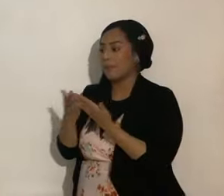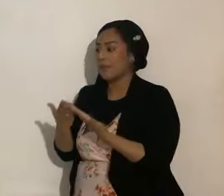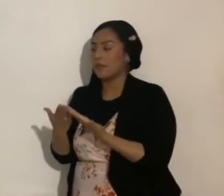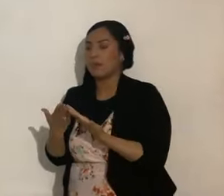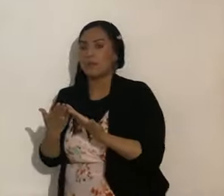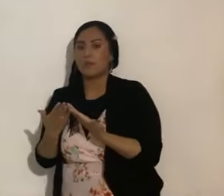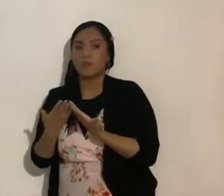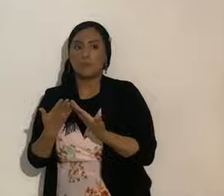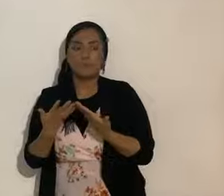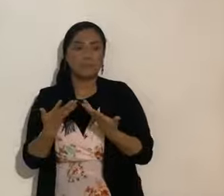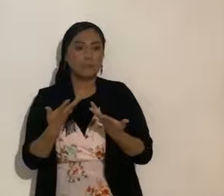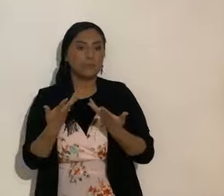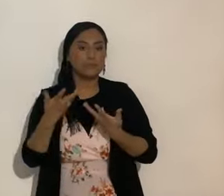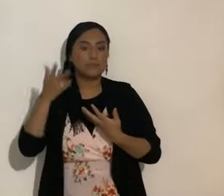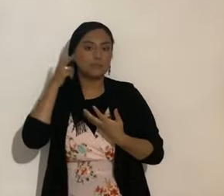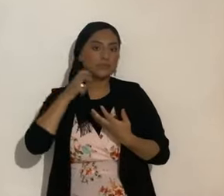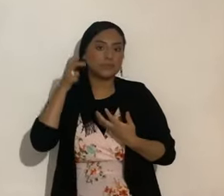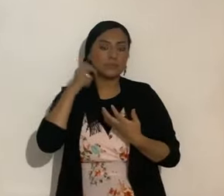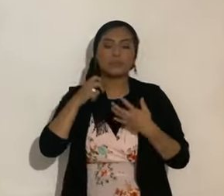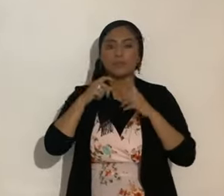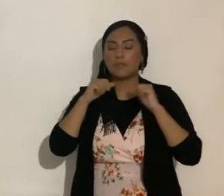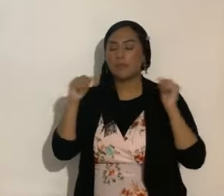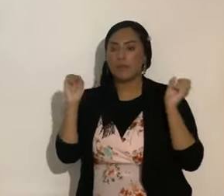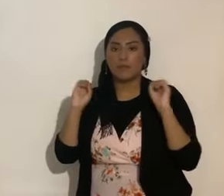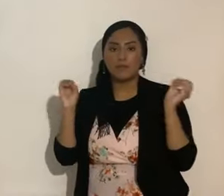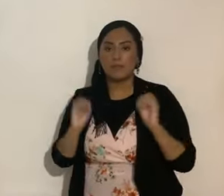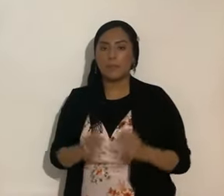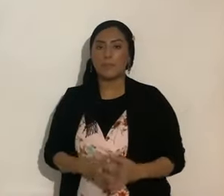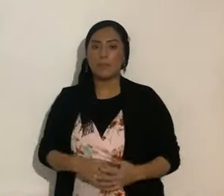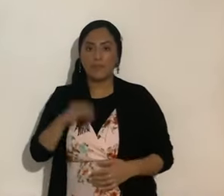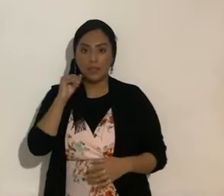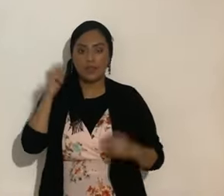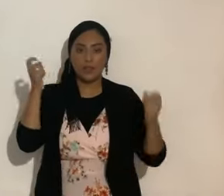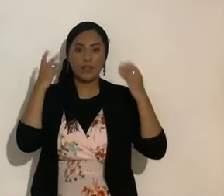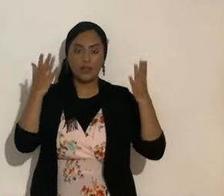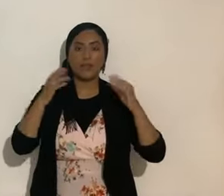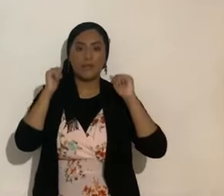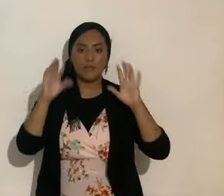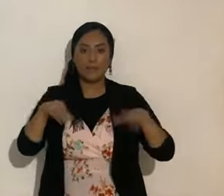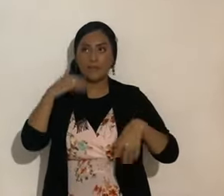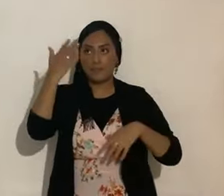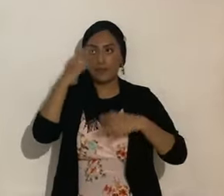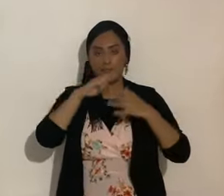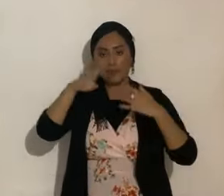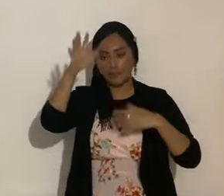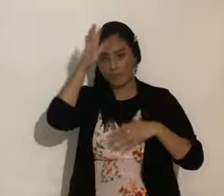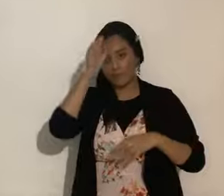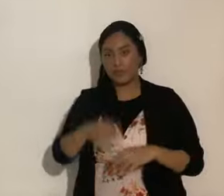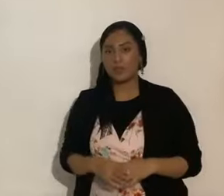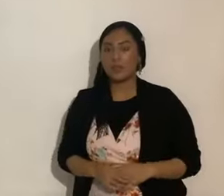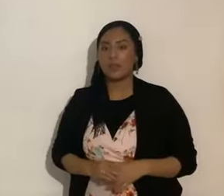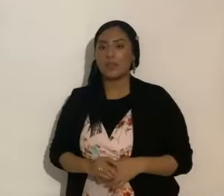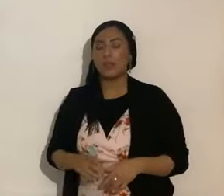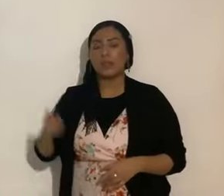monetizo los audios, etcétera, etcétera. ¿Sí? Aleluya, bendito es el Abacados. Bueno,